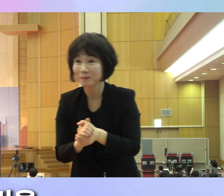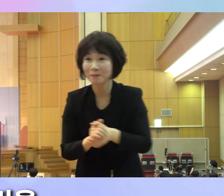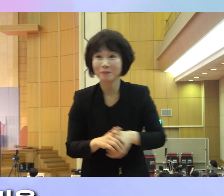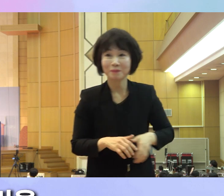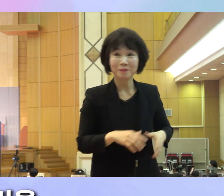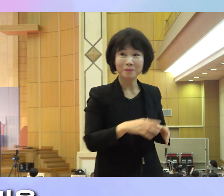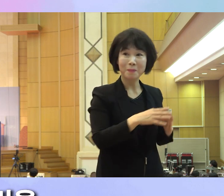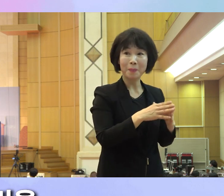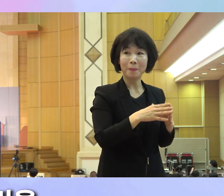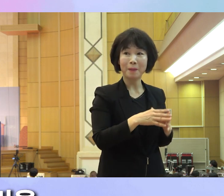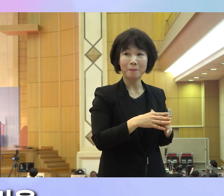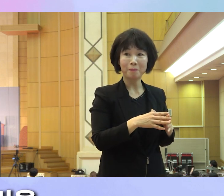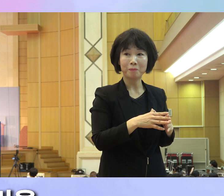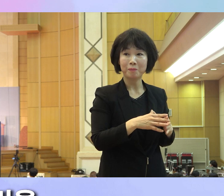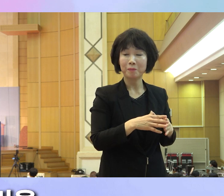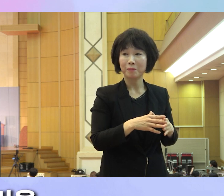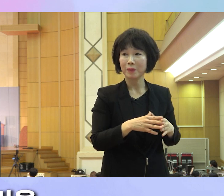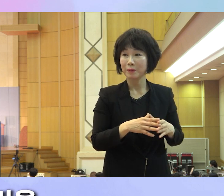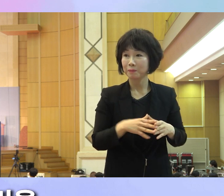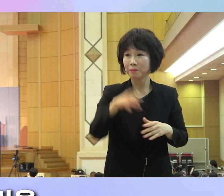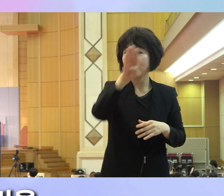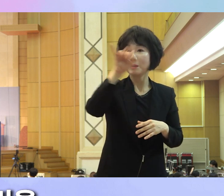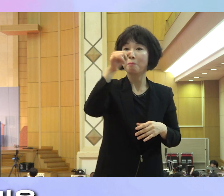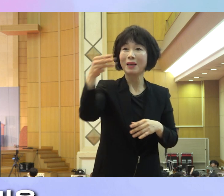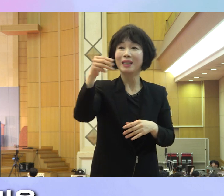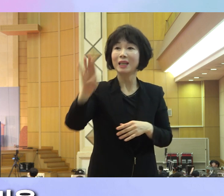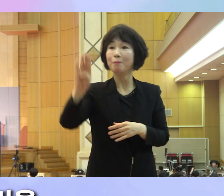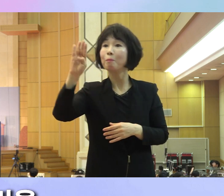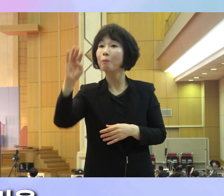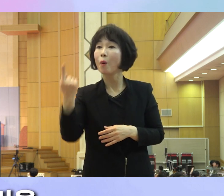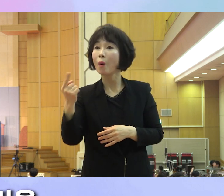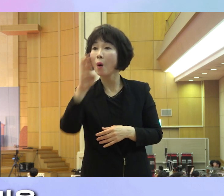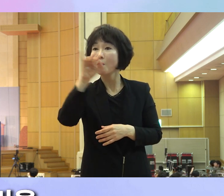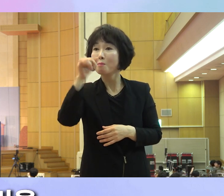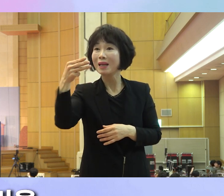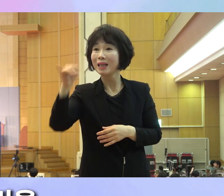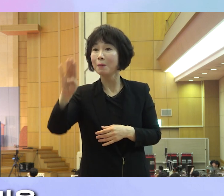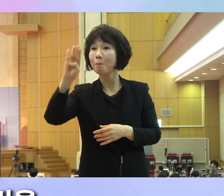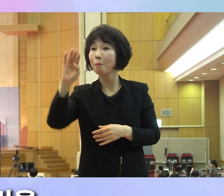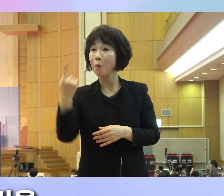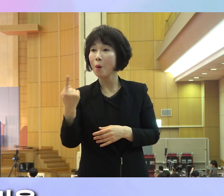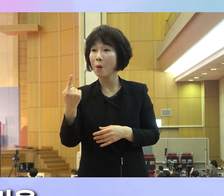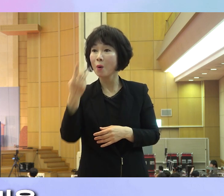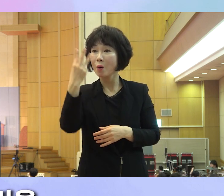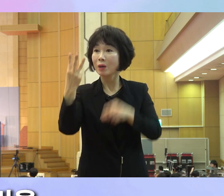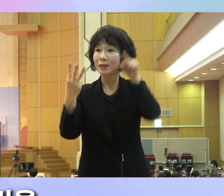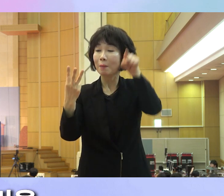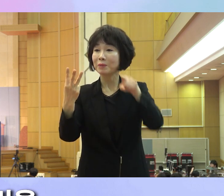그러면 빌립보서로 한번 가보겠습니다. 3장 10절로 가보겠습니다.